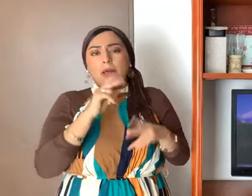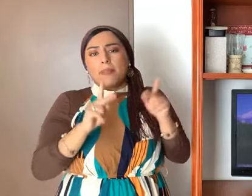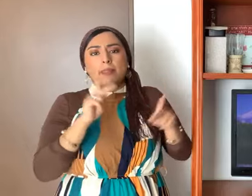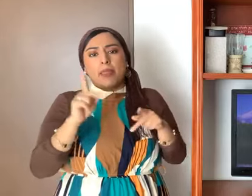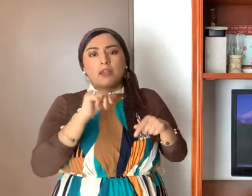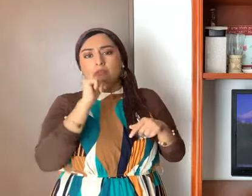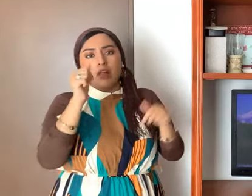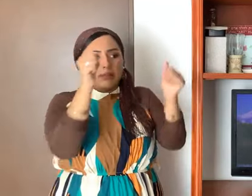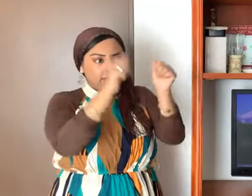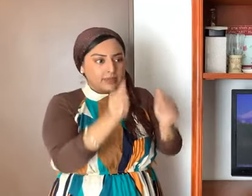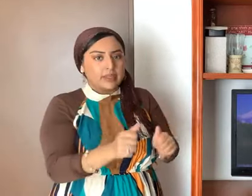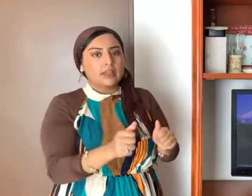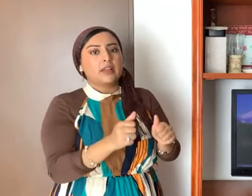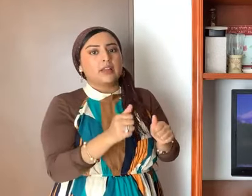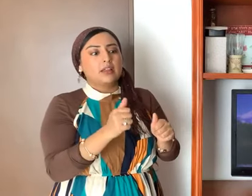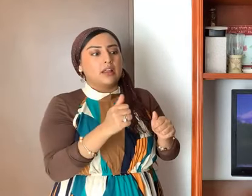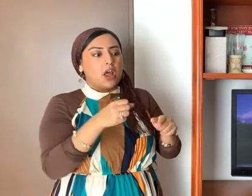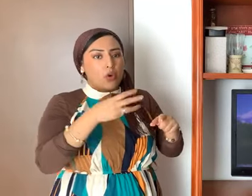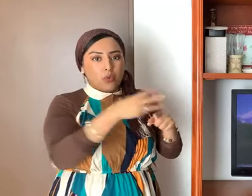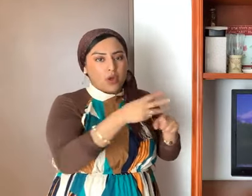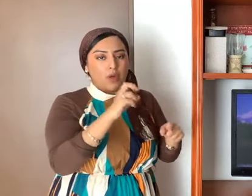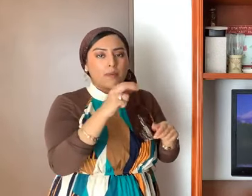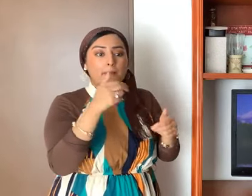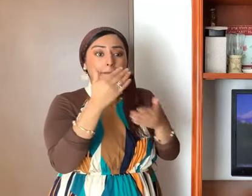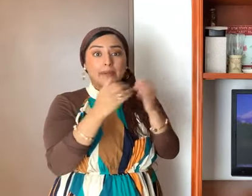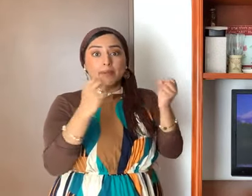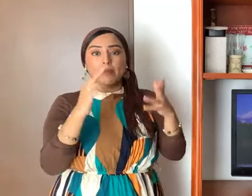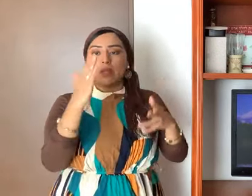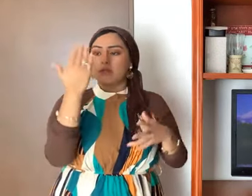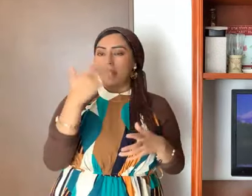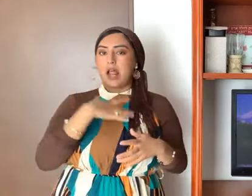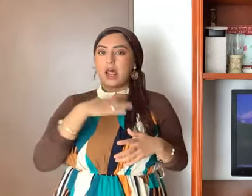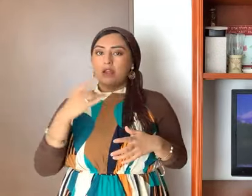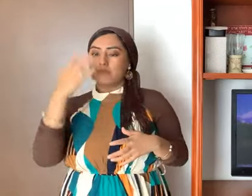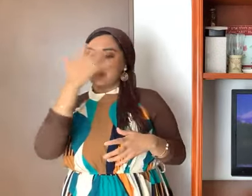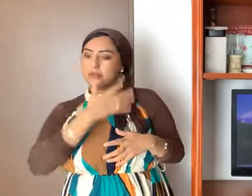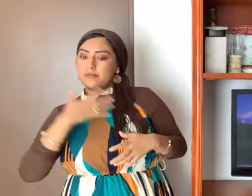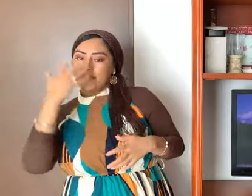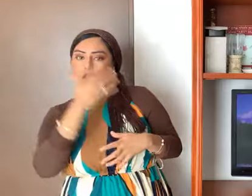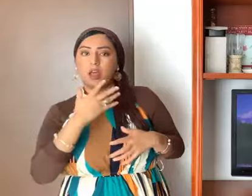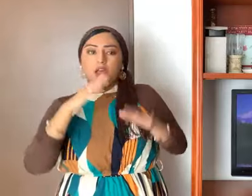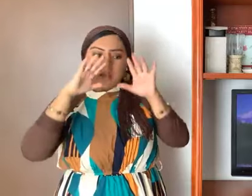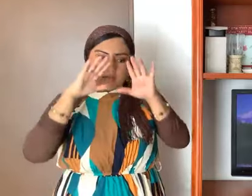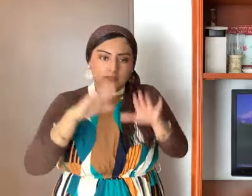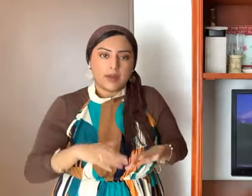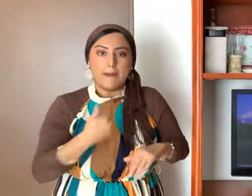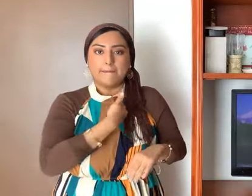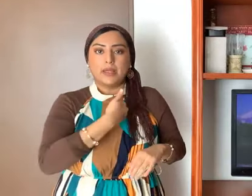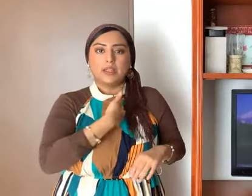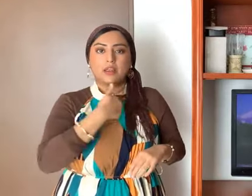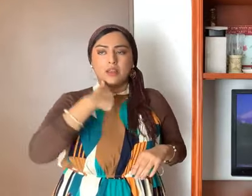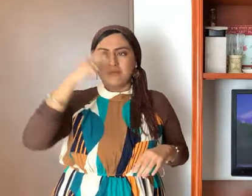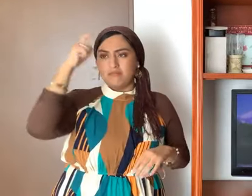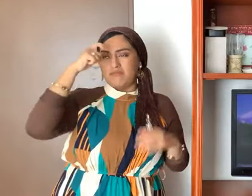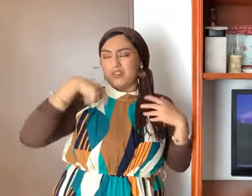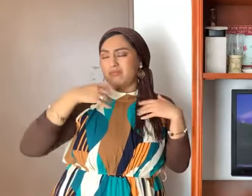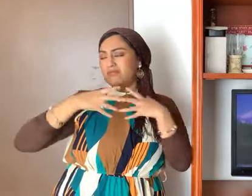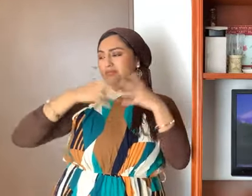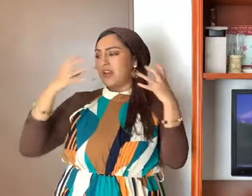idolatran monigotes de barro, se idolatran a sí mismos, idolatran sus posesiones, idolatran su intelecto, su